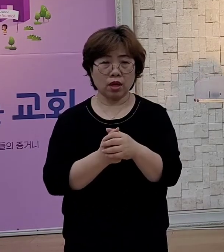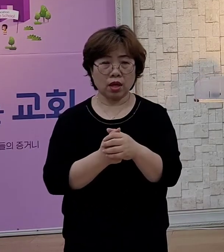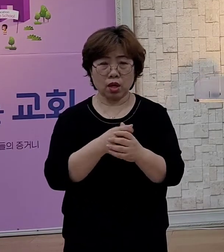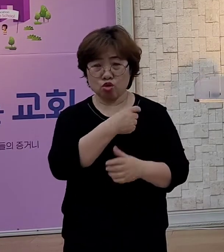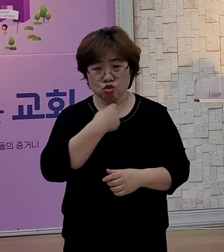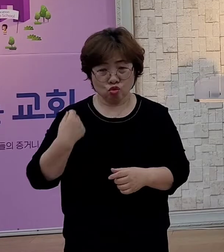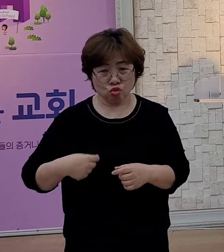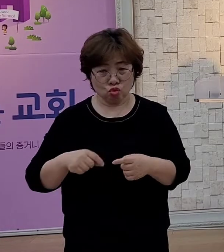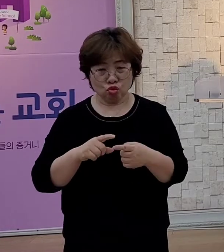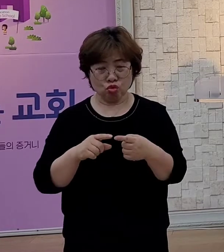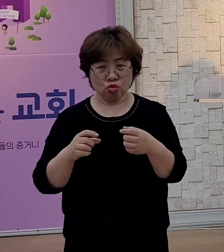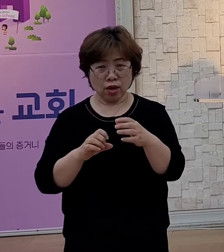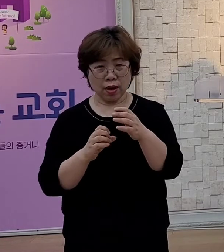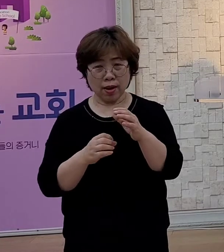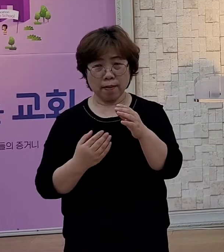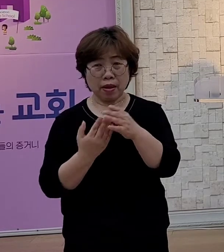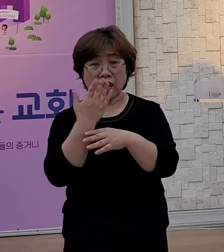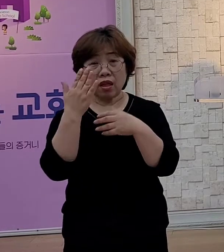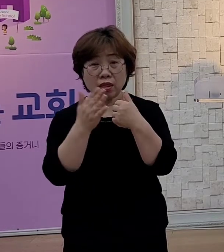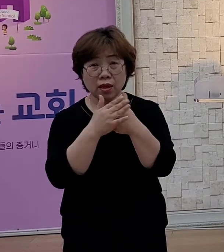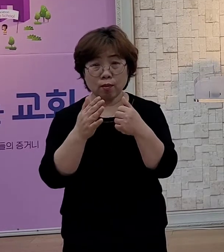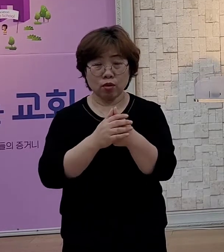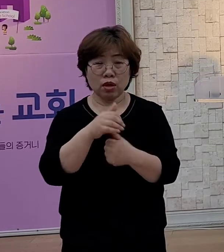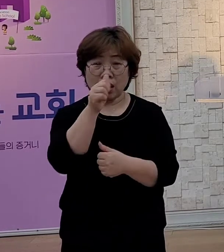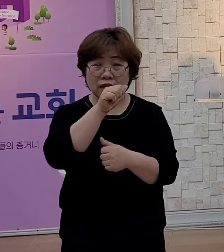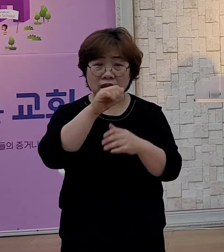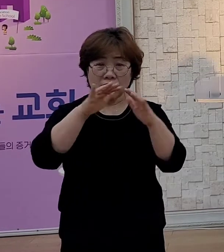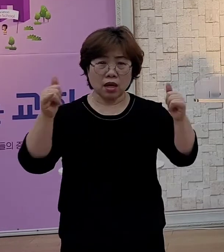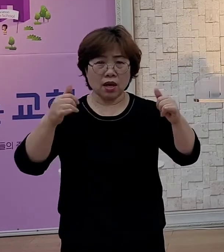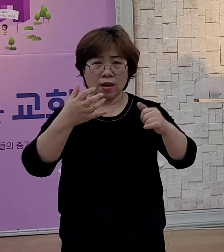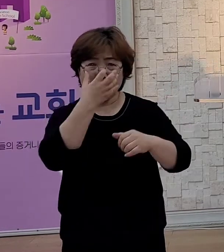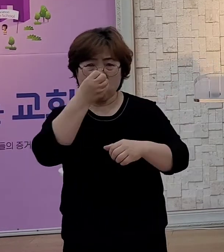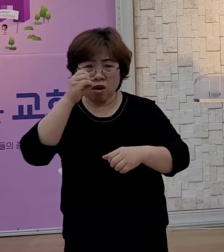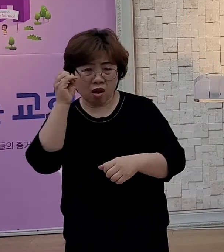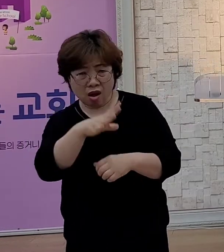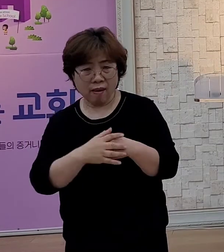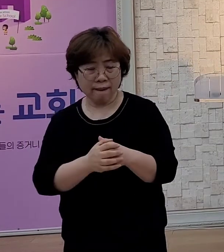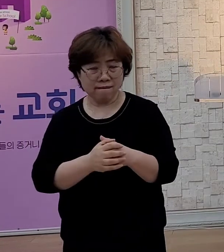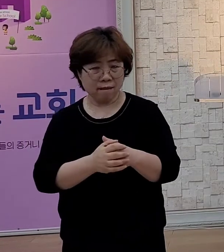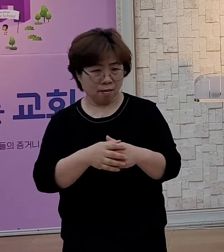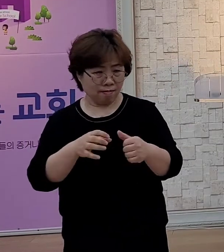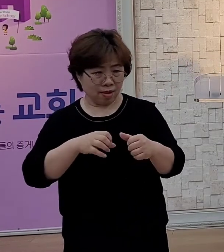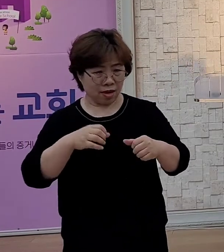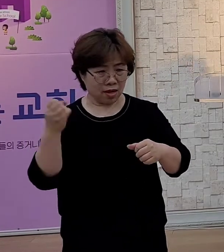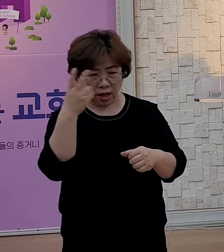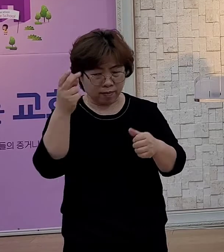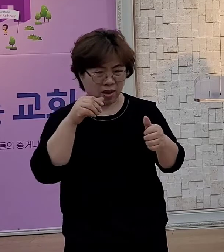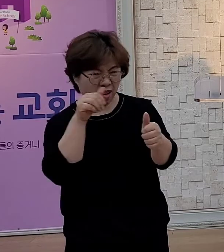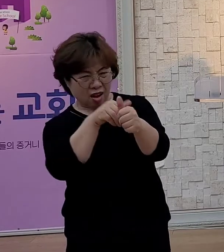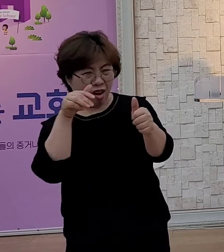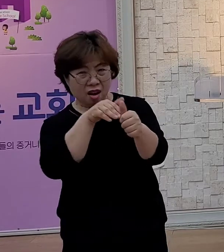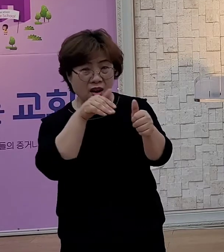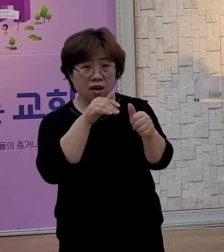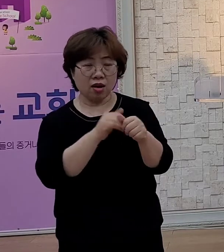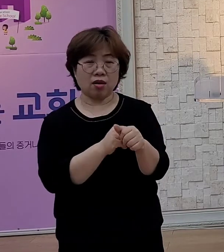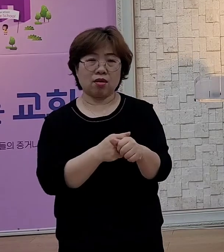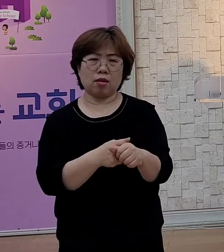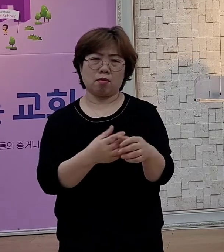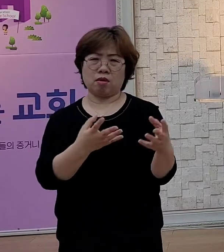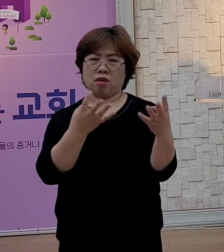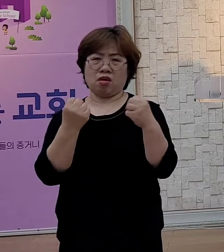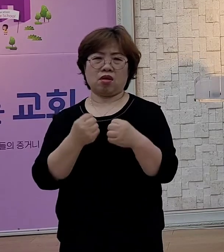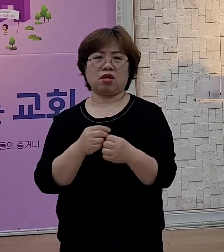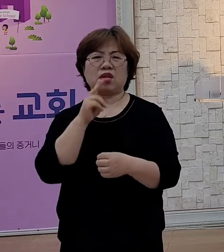미국에서는 아시아인들이 혐오합니다. 그래서 이런 완전히 지나가다가 갑자기 막 그 어떤 행인들의 습격을 당하기도 하고 난리가 난단